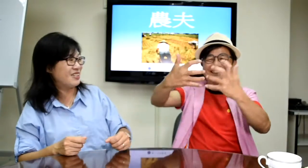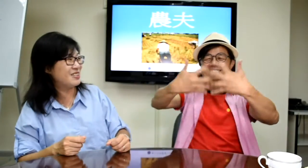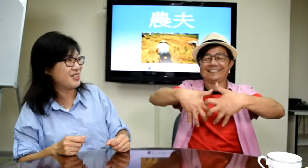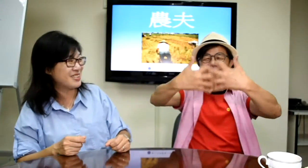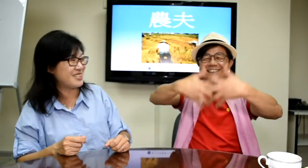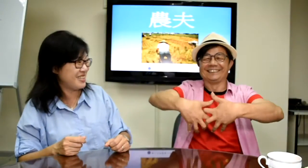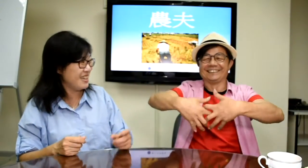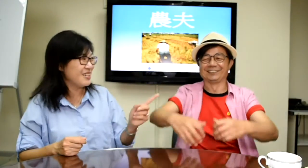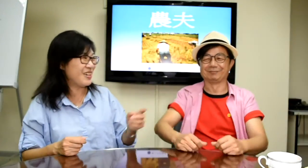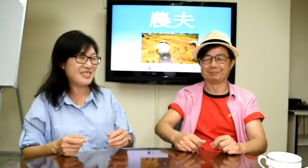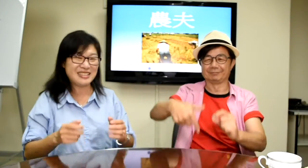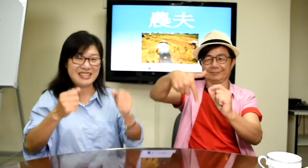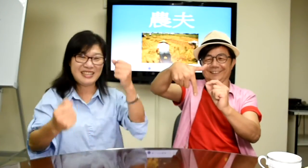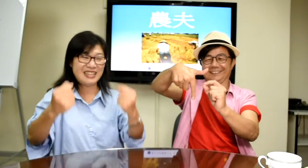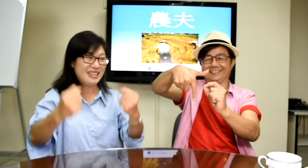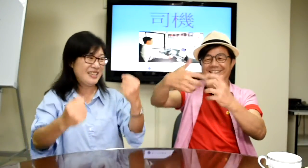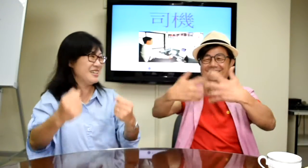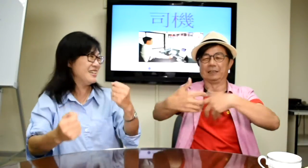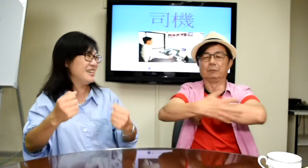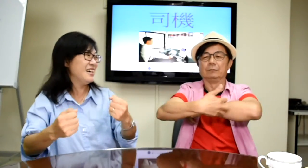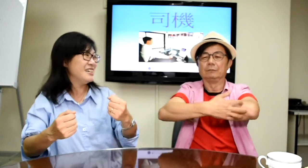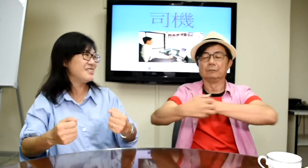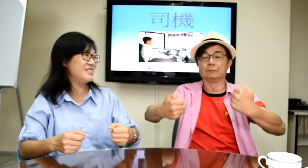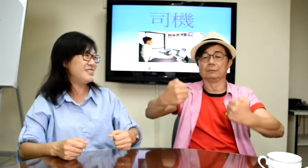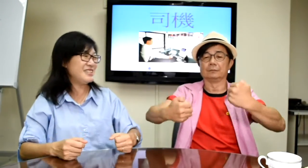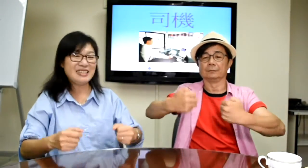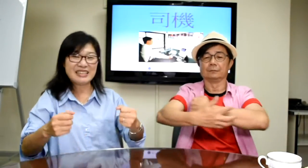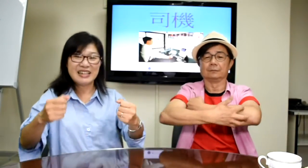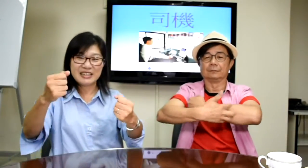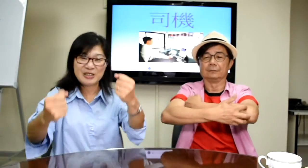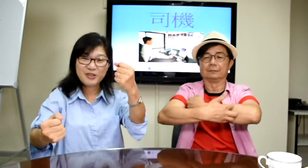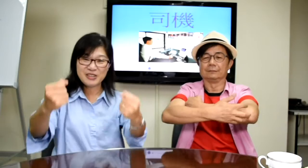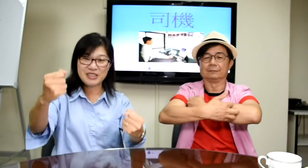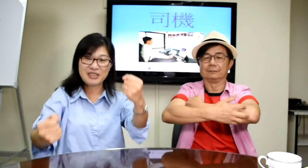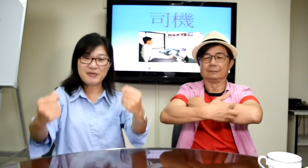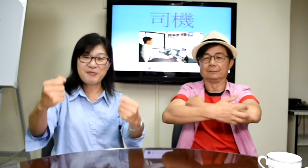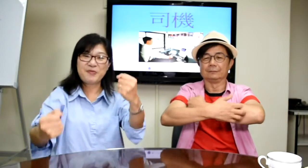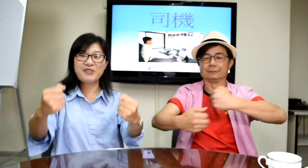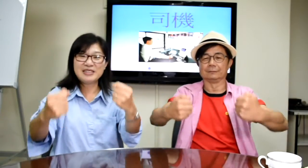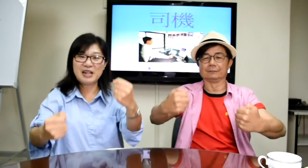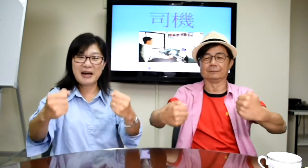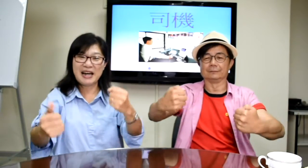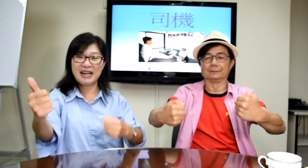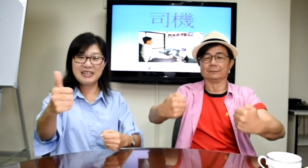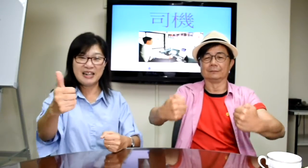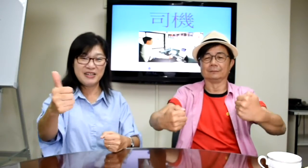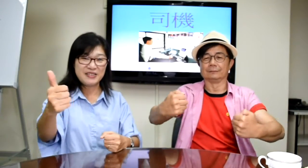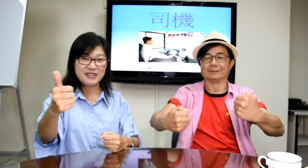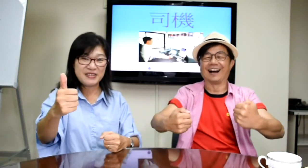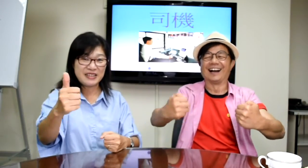说对司机，司机，手语是方向盘，然后